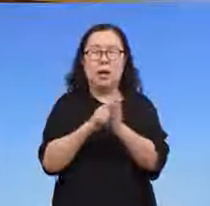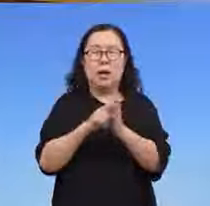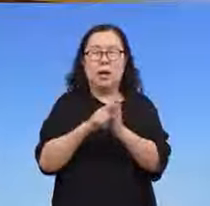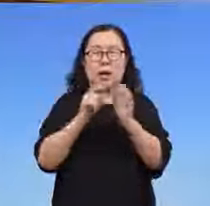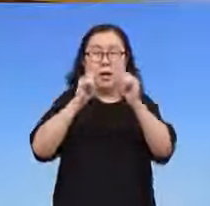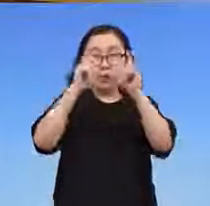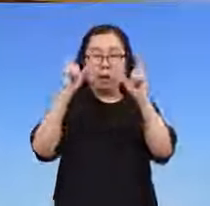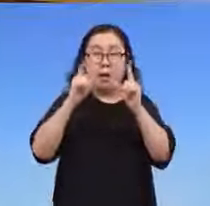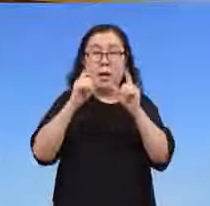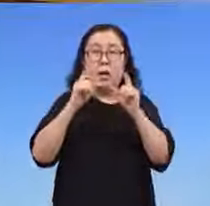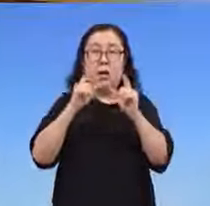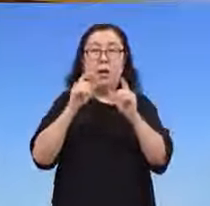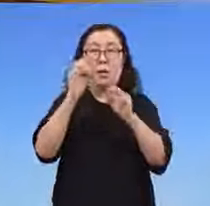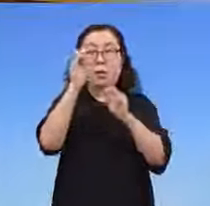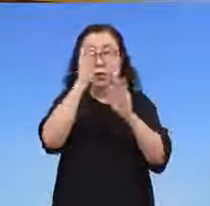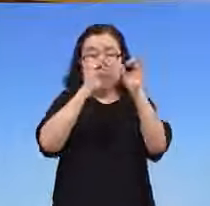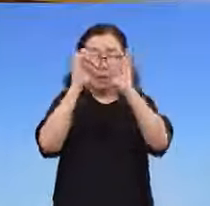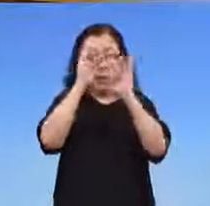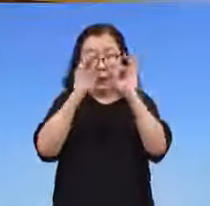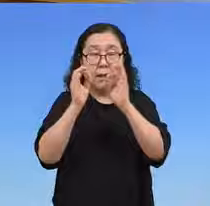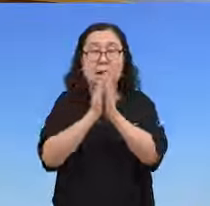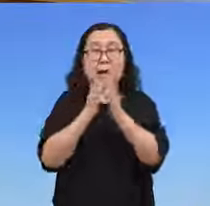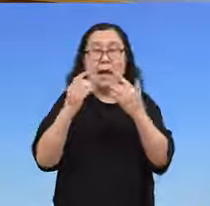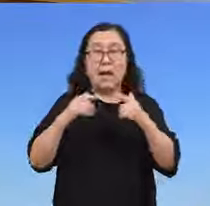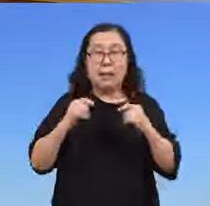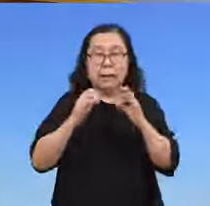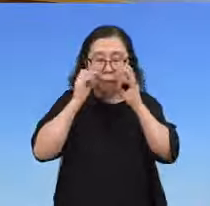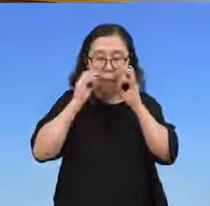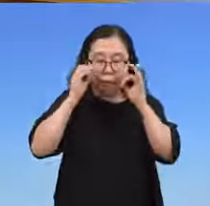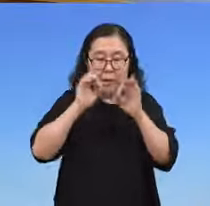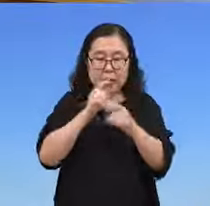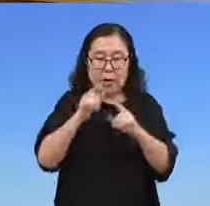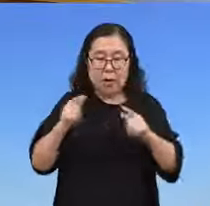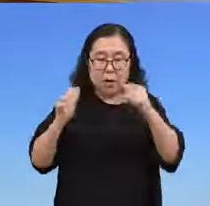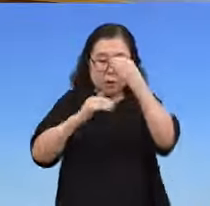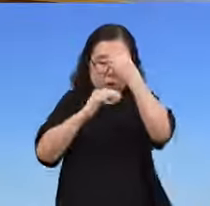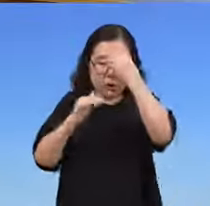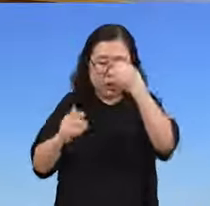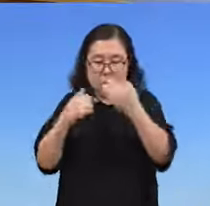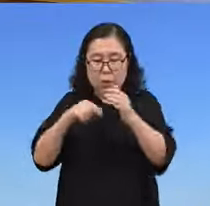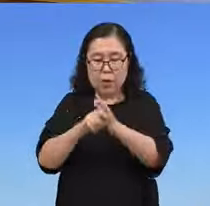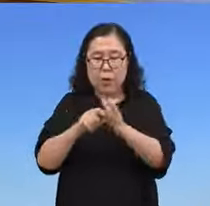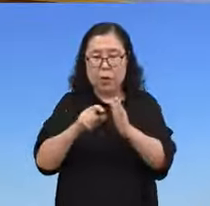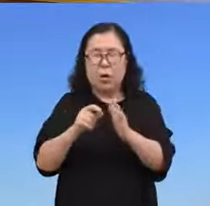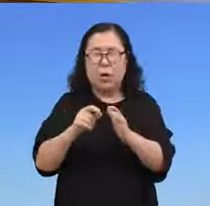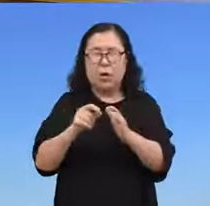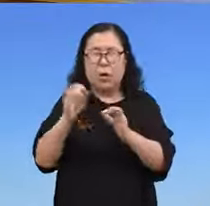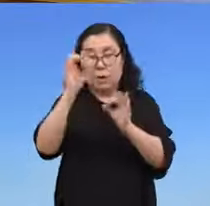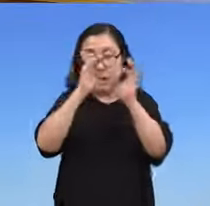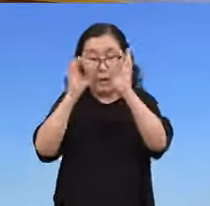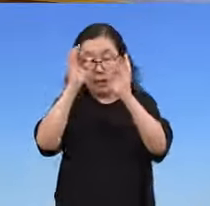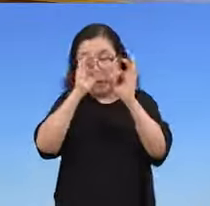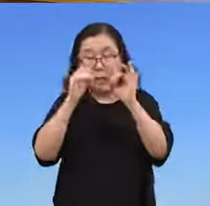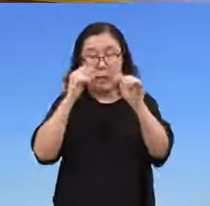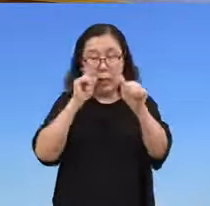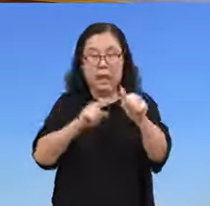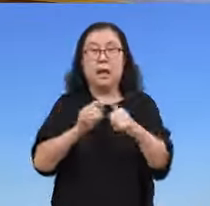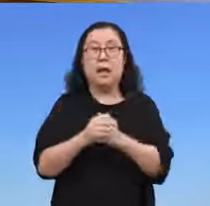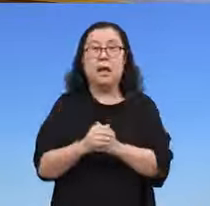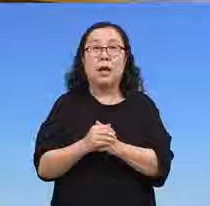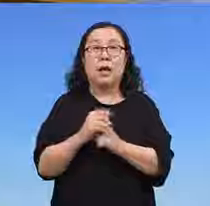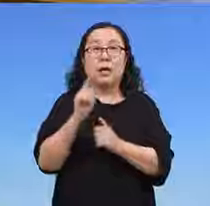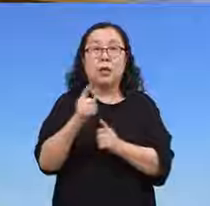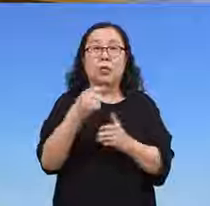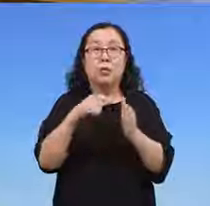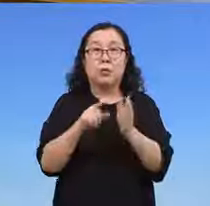이를 위하여 깨어 구하기를 항상 힘쓰며 여러 성도를 위하여 구하라. 이게 그 헬라어 원문에 가깝게 직역을 하면